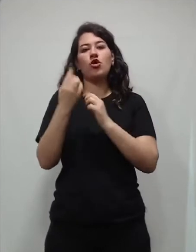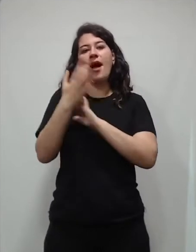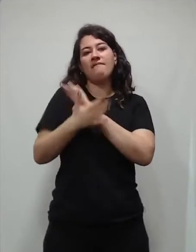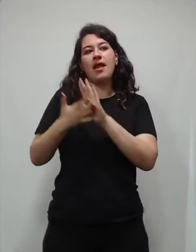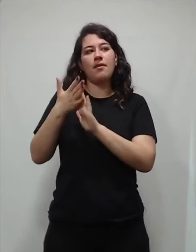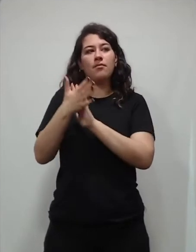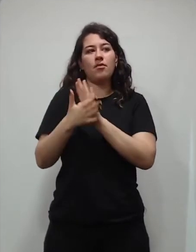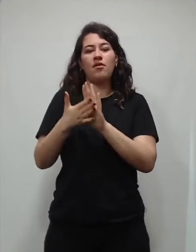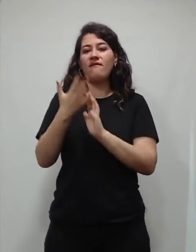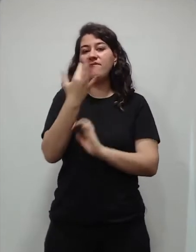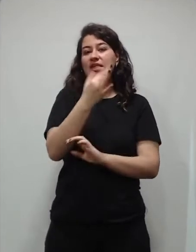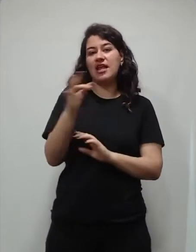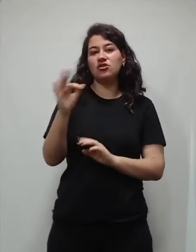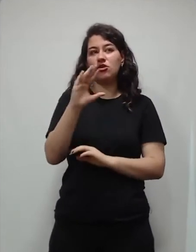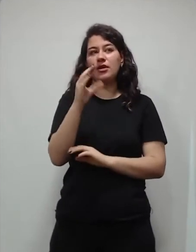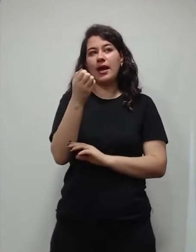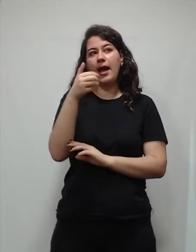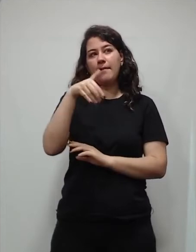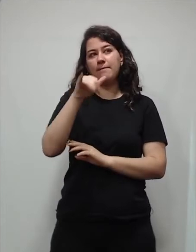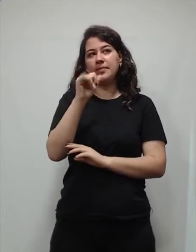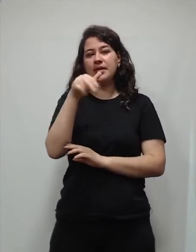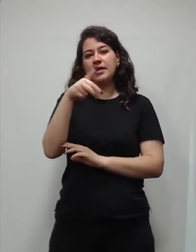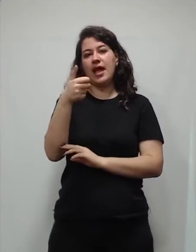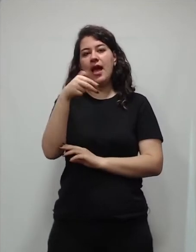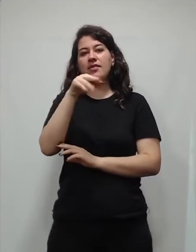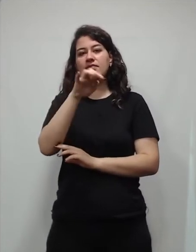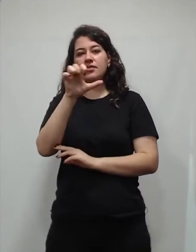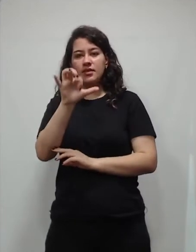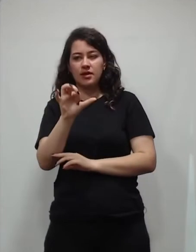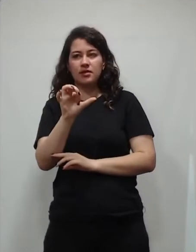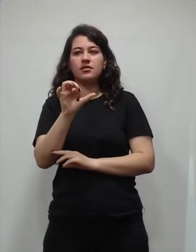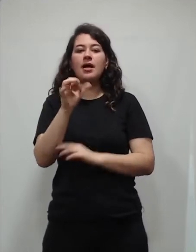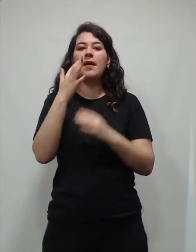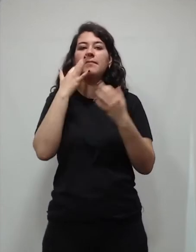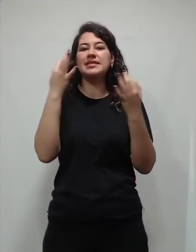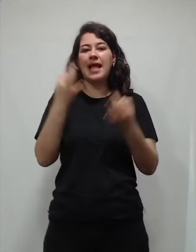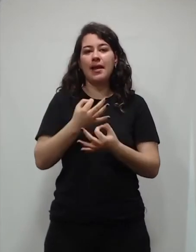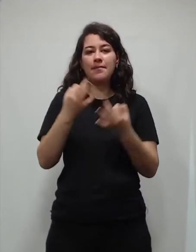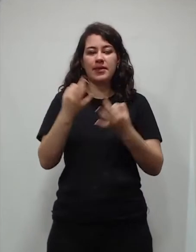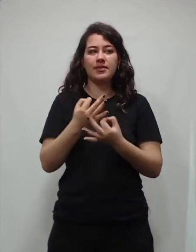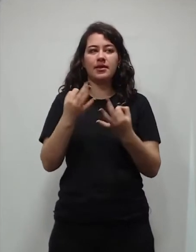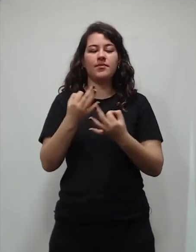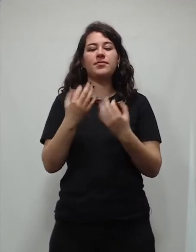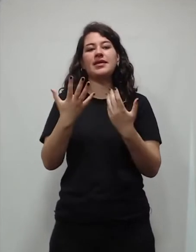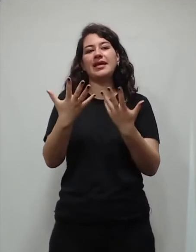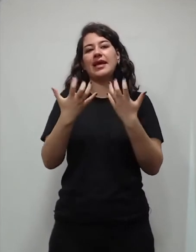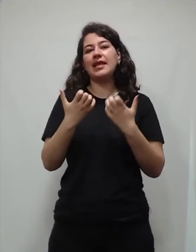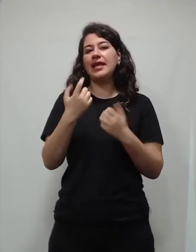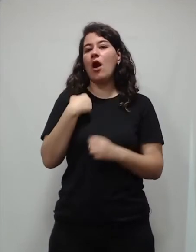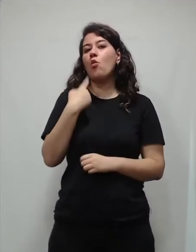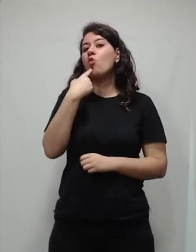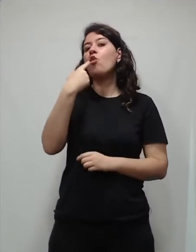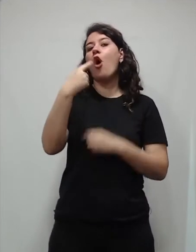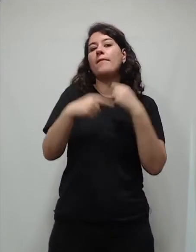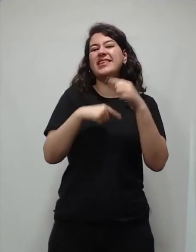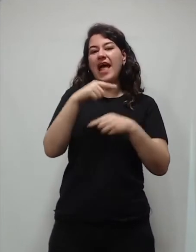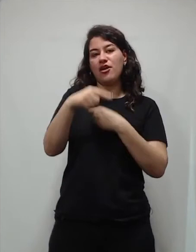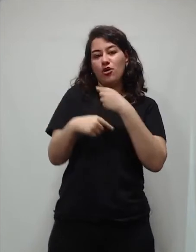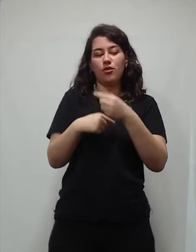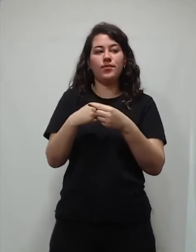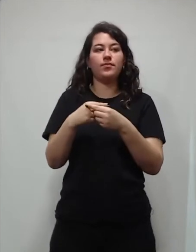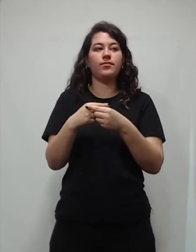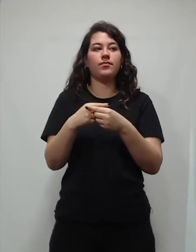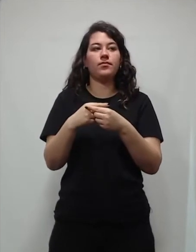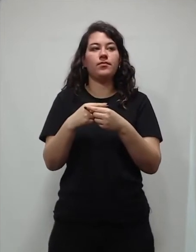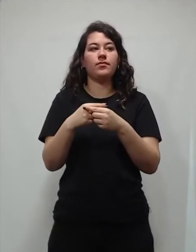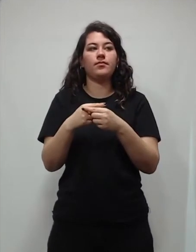de depresión caminante, problemas de salud mental, y en particular quería hacer un comentario